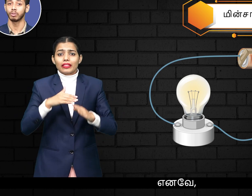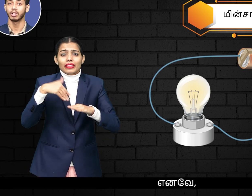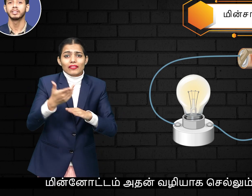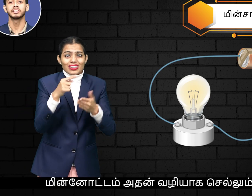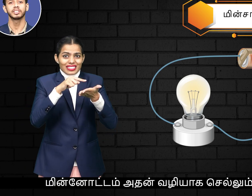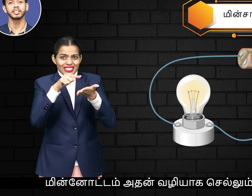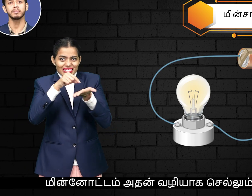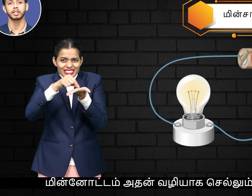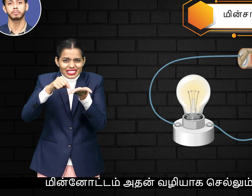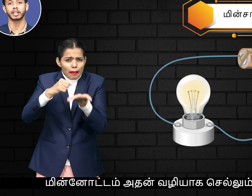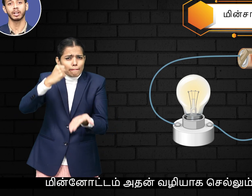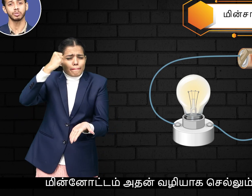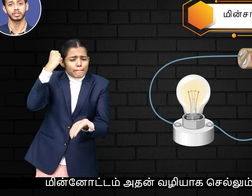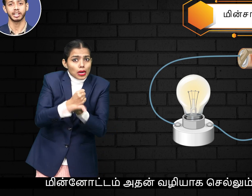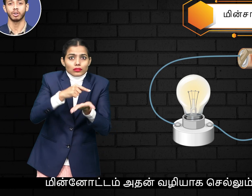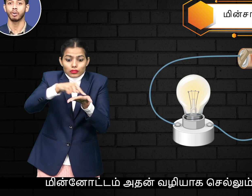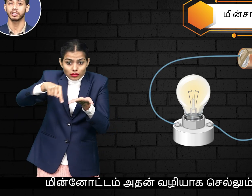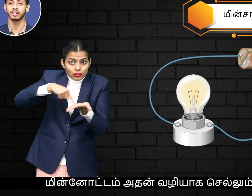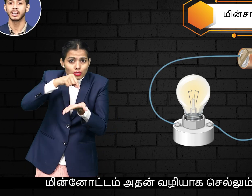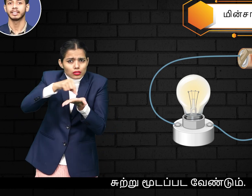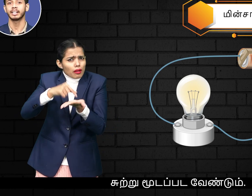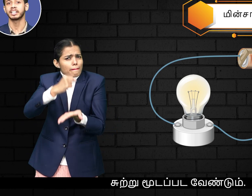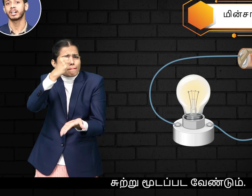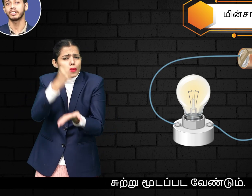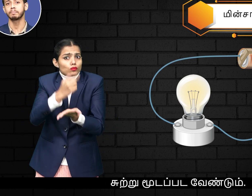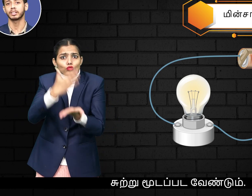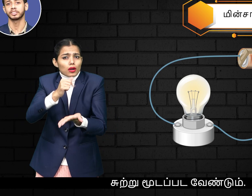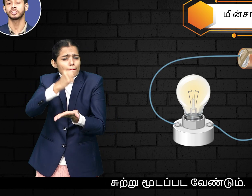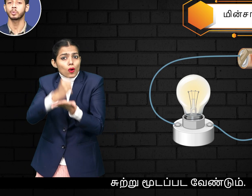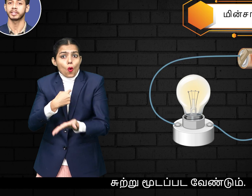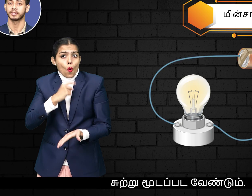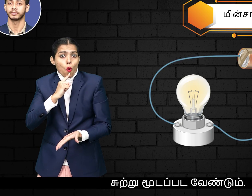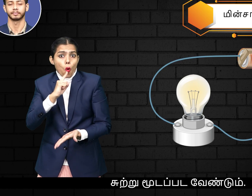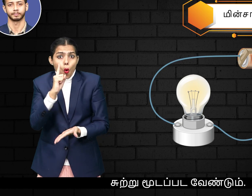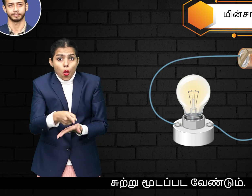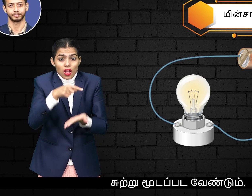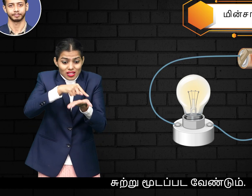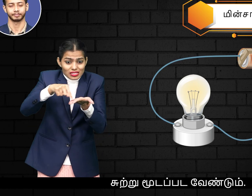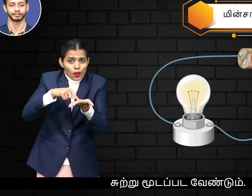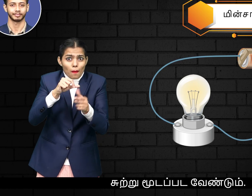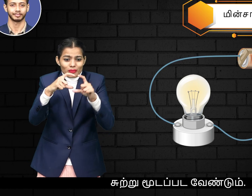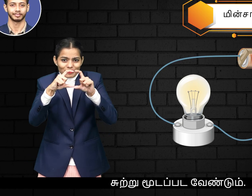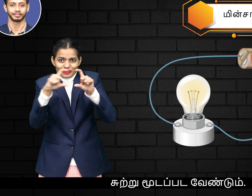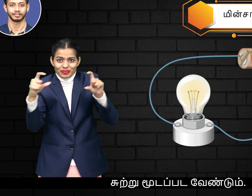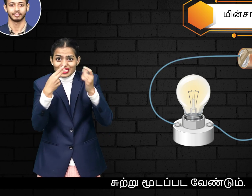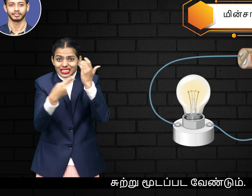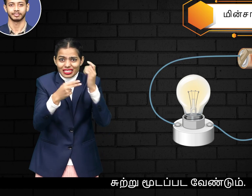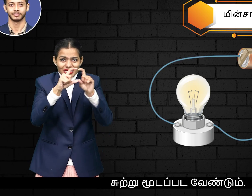எனவே மின்னோட்டம் அதன் வழியாக செல்லும் வகையில் சுற்று மூடப்பட வேண்டும்.